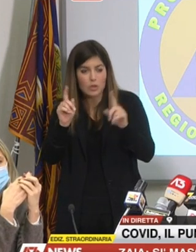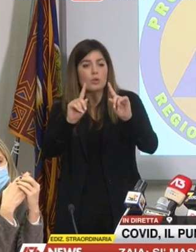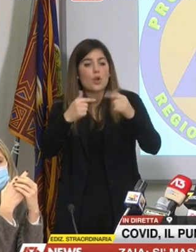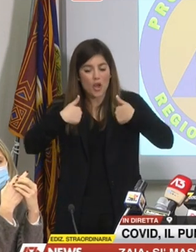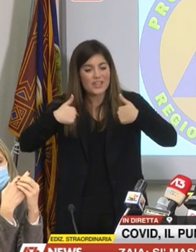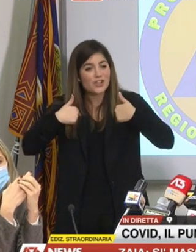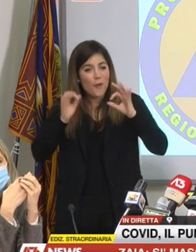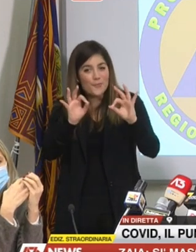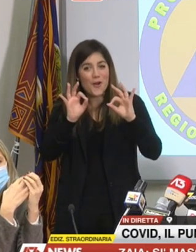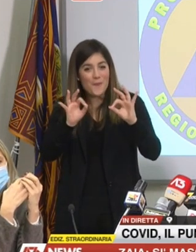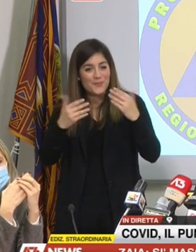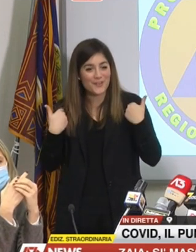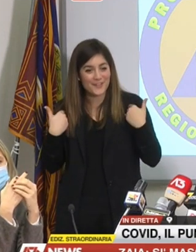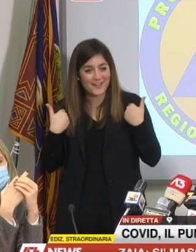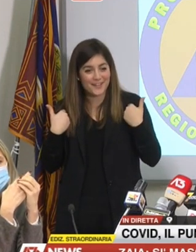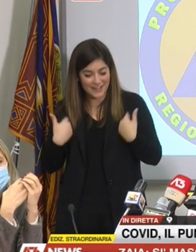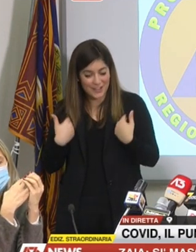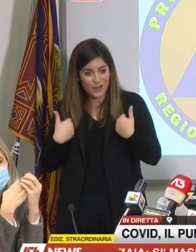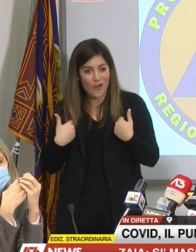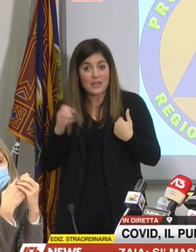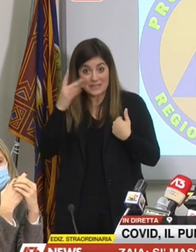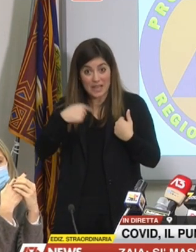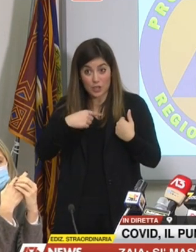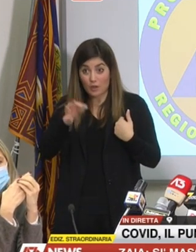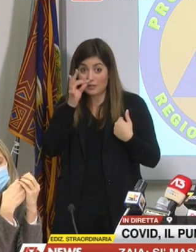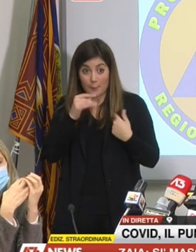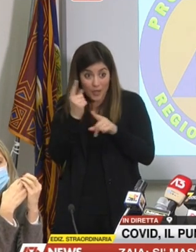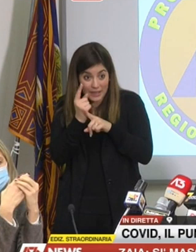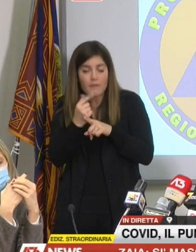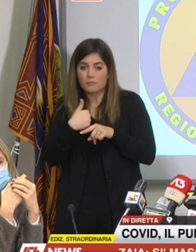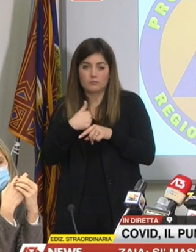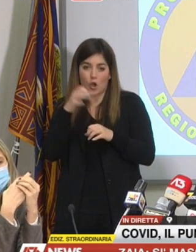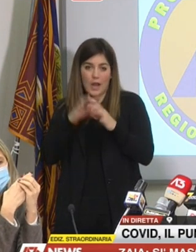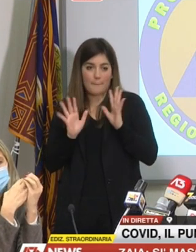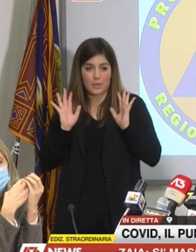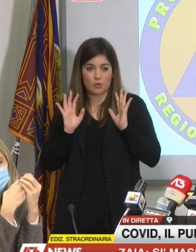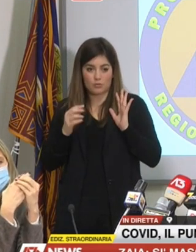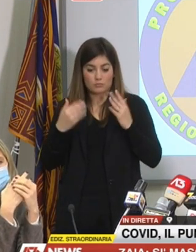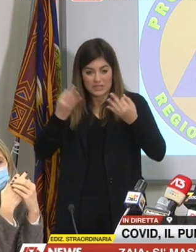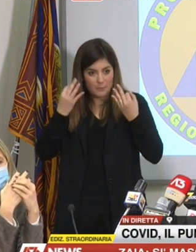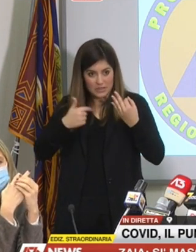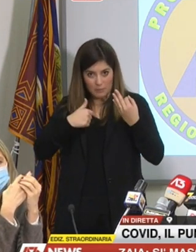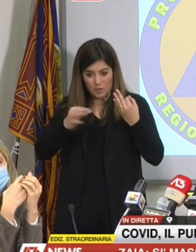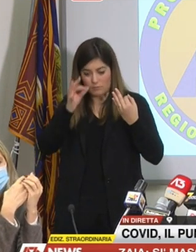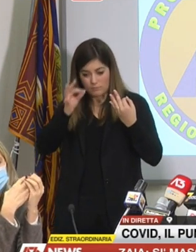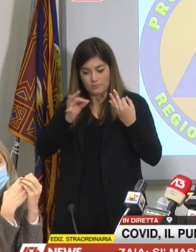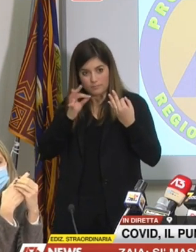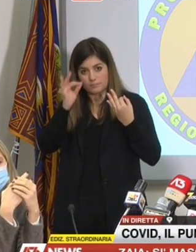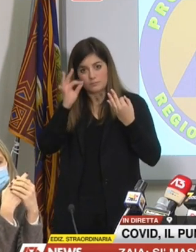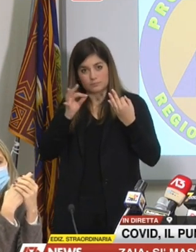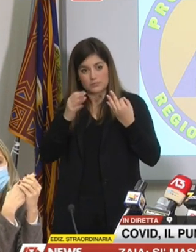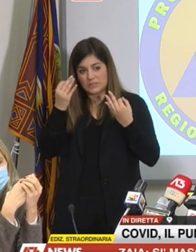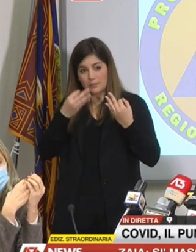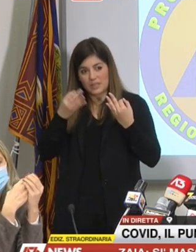No, io ho detto, cioè se fanno a me un tampone faccio rapido, a me personalmente. Dico che noi continuiamo sulla base di